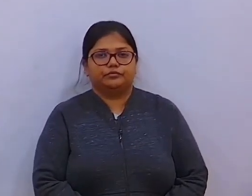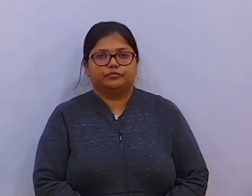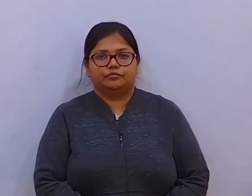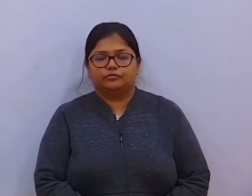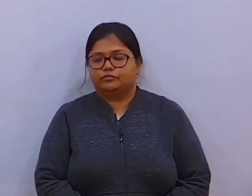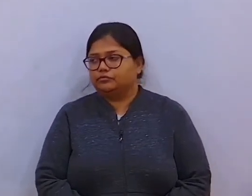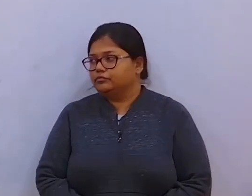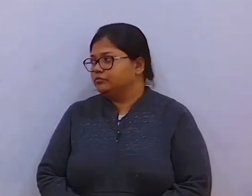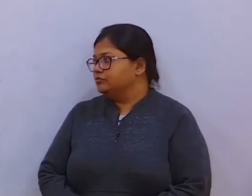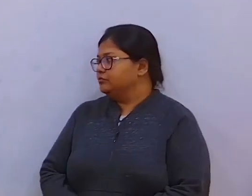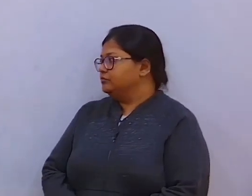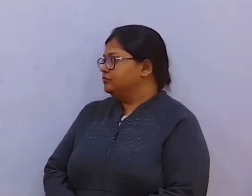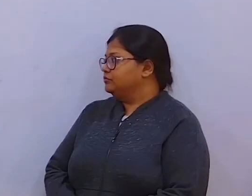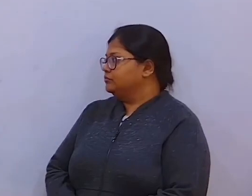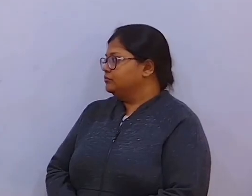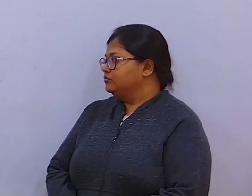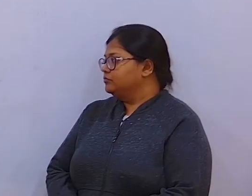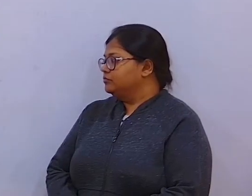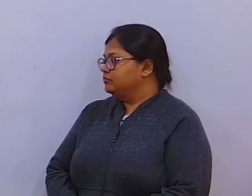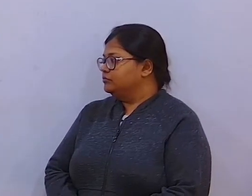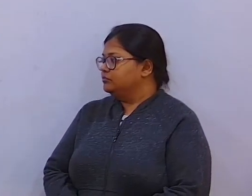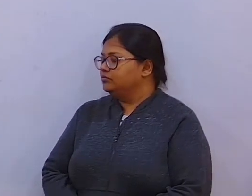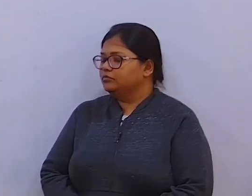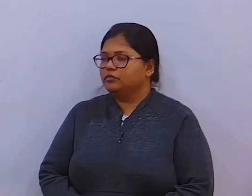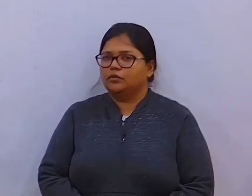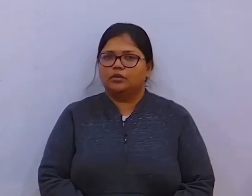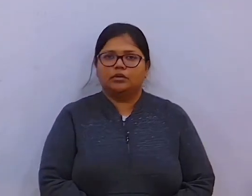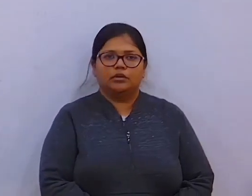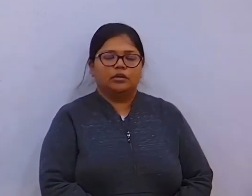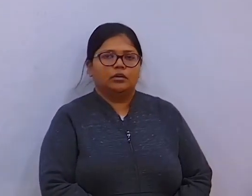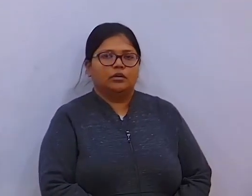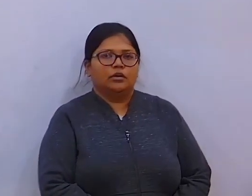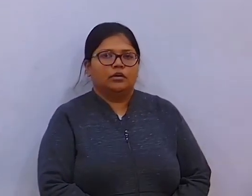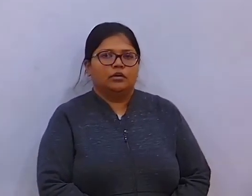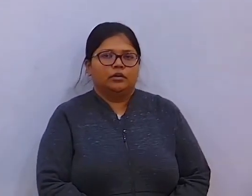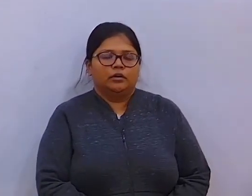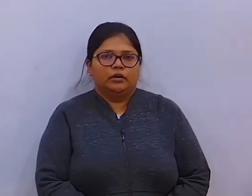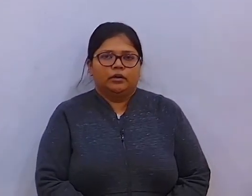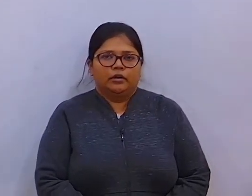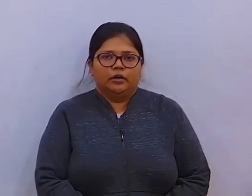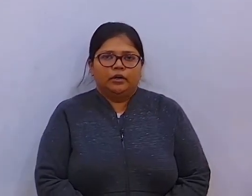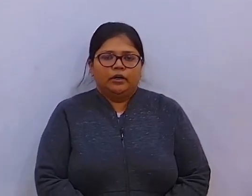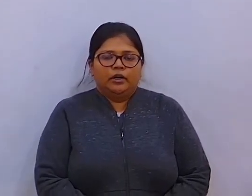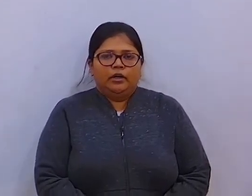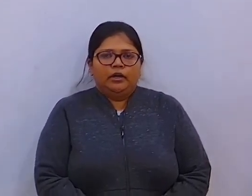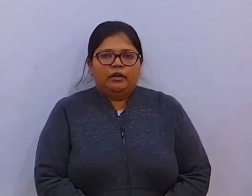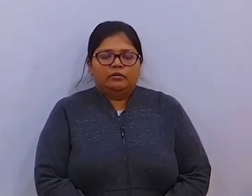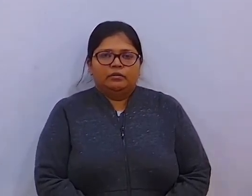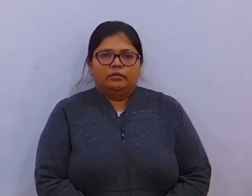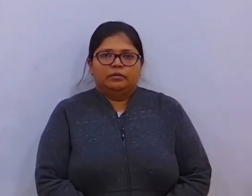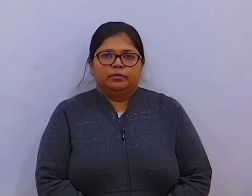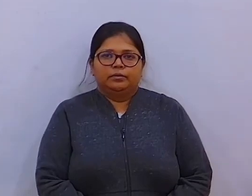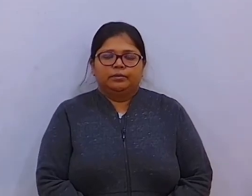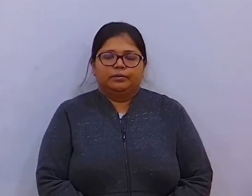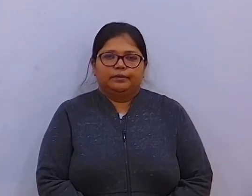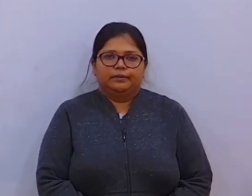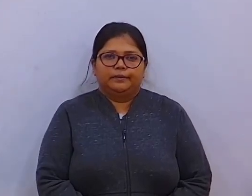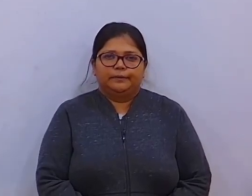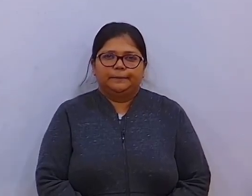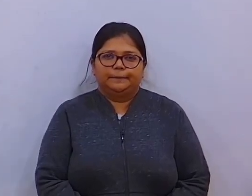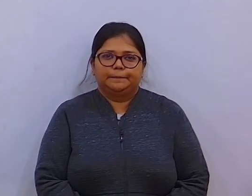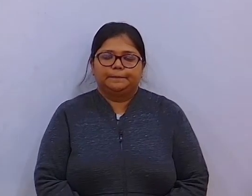और भूमध्य रेखा के 5 डिग्री साउथ, ठीक है। तो ये हो गया आपकी, यहाँ पर क्या होती